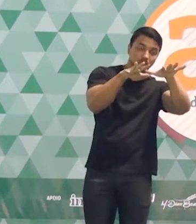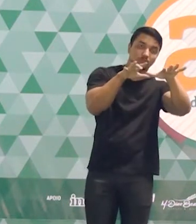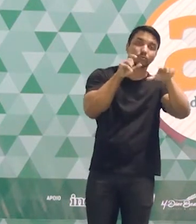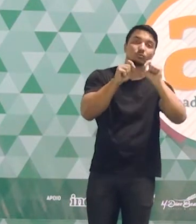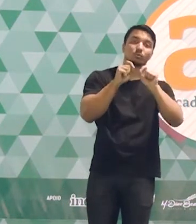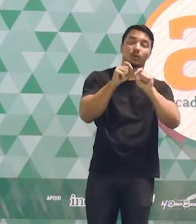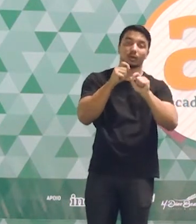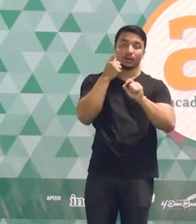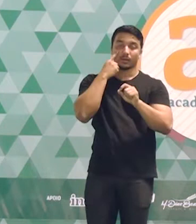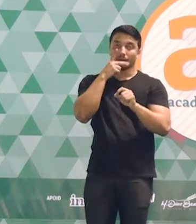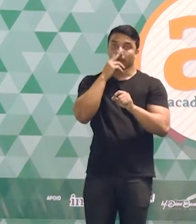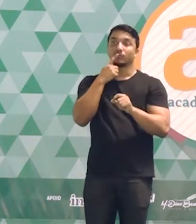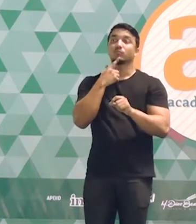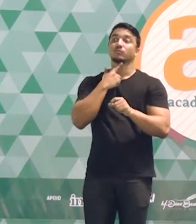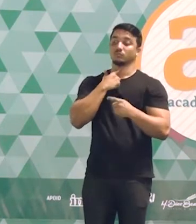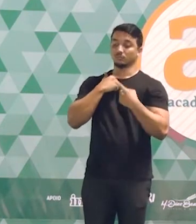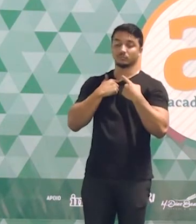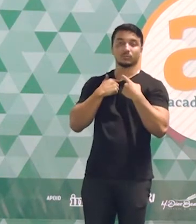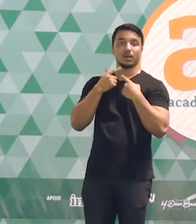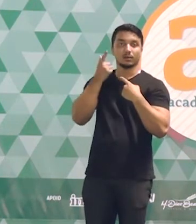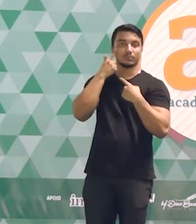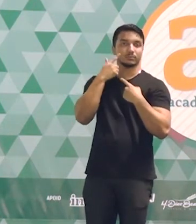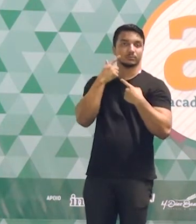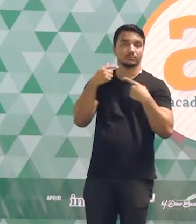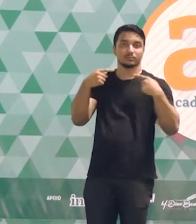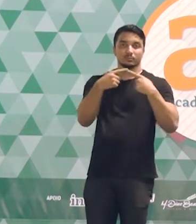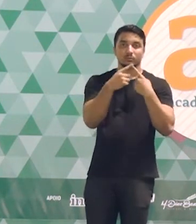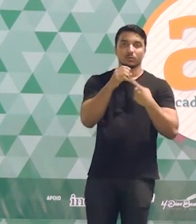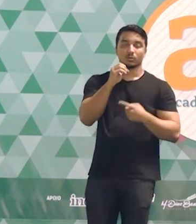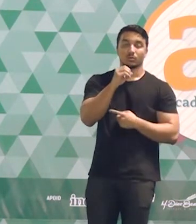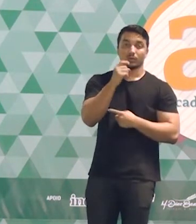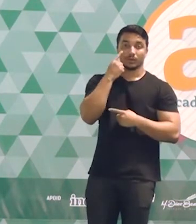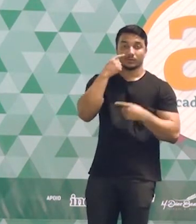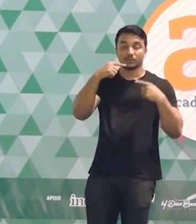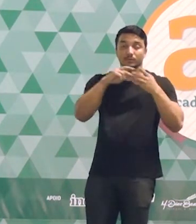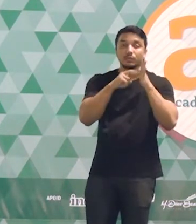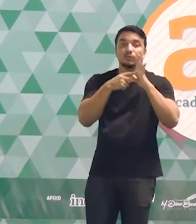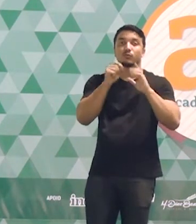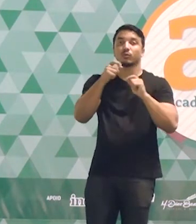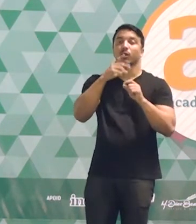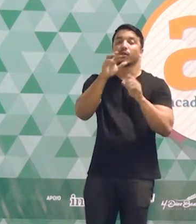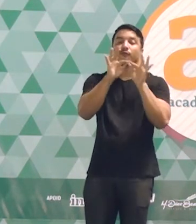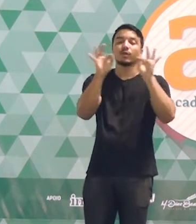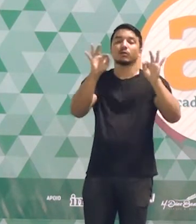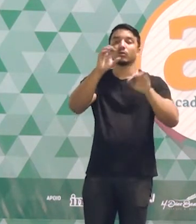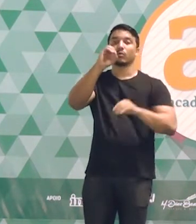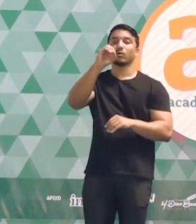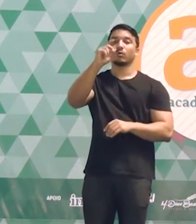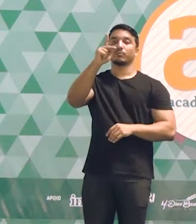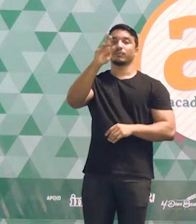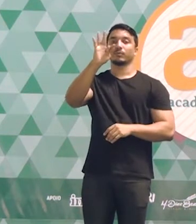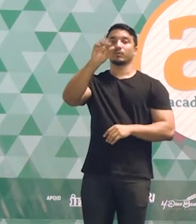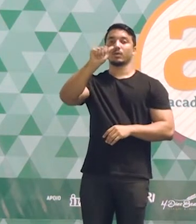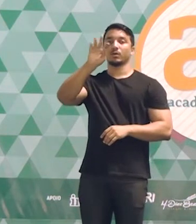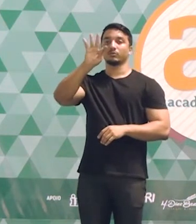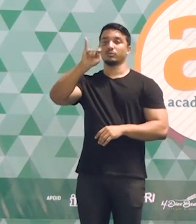abençoe, é um desejo, não? E por ser um desejo, você diz que isso aí é uma frase optativa, porque